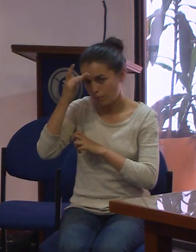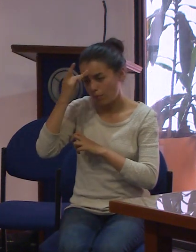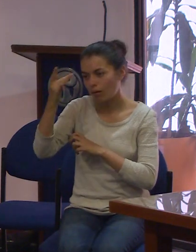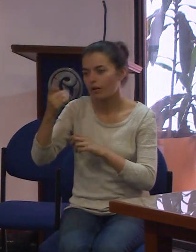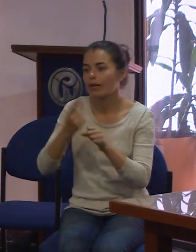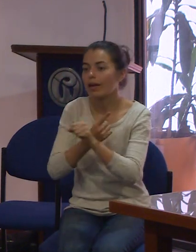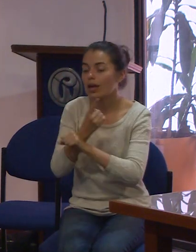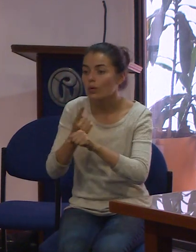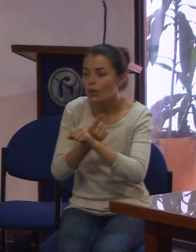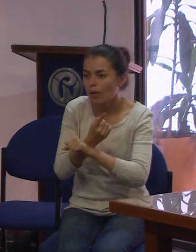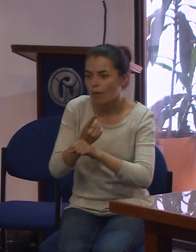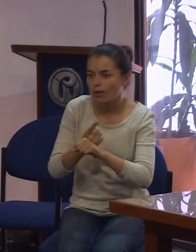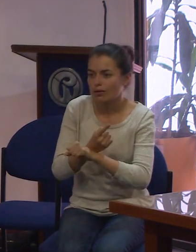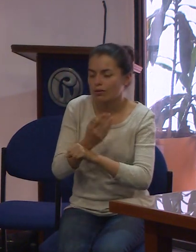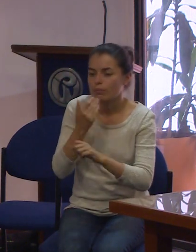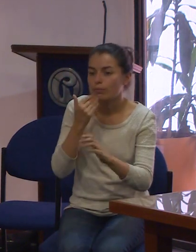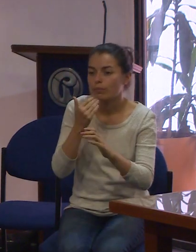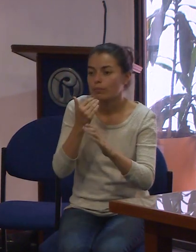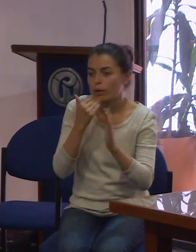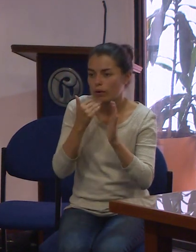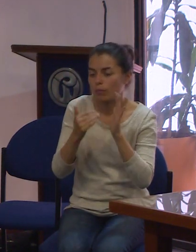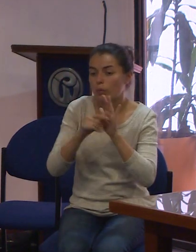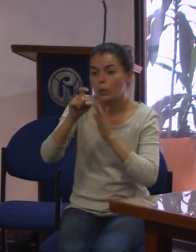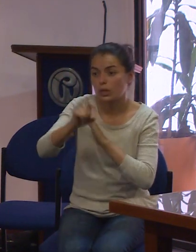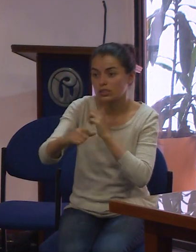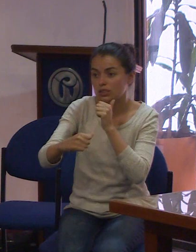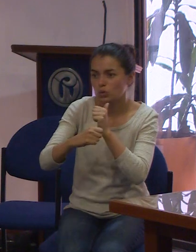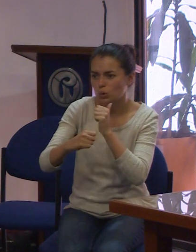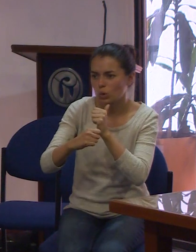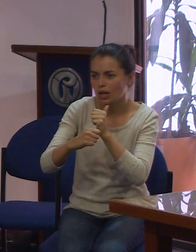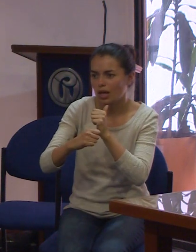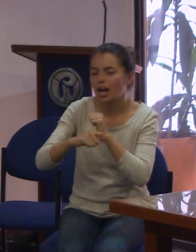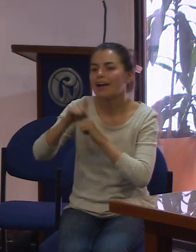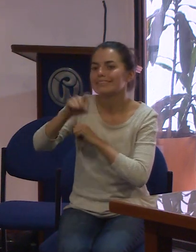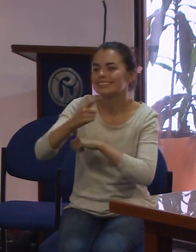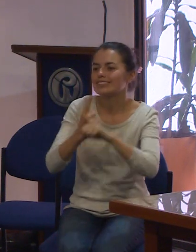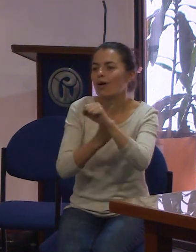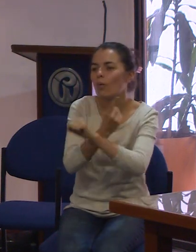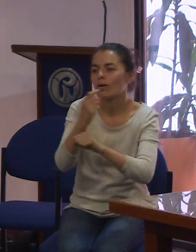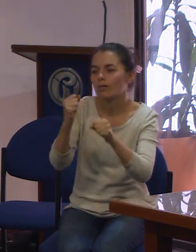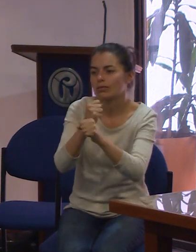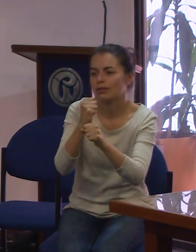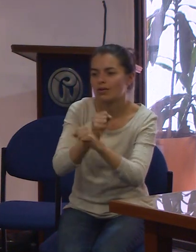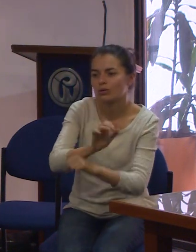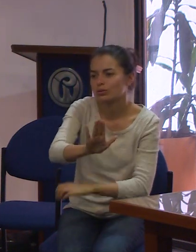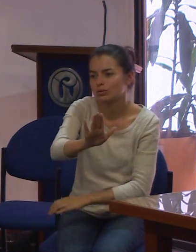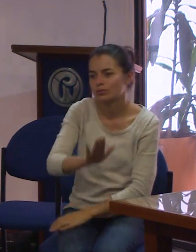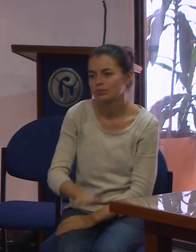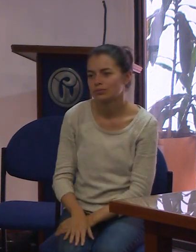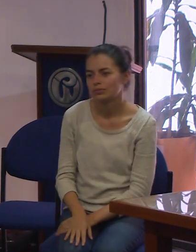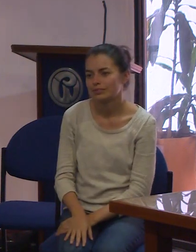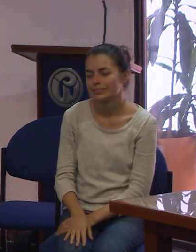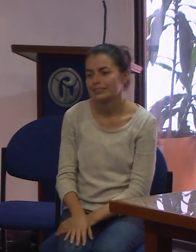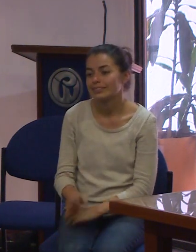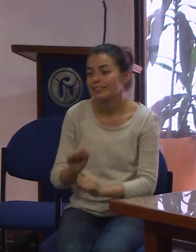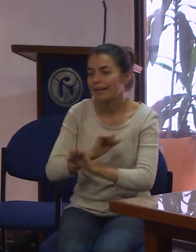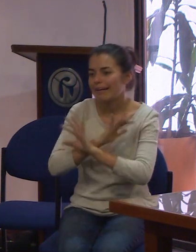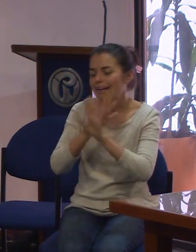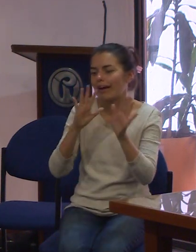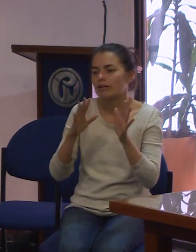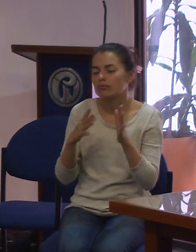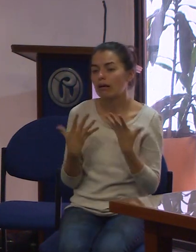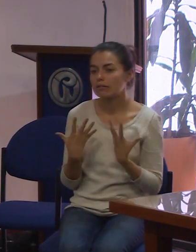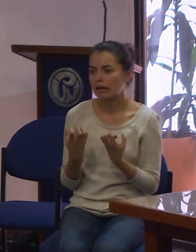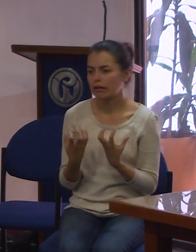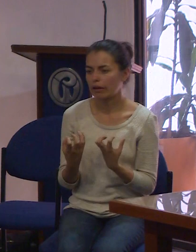asignar en horas a un maestro específicamente, entonces eso no facilita, digamos, esos deseos, porque son unos